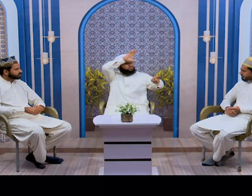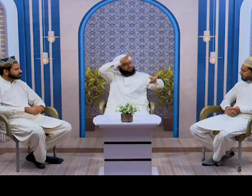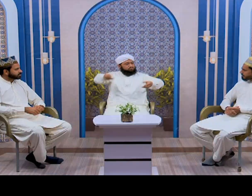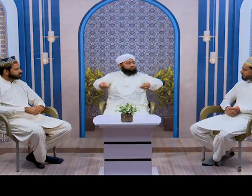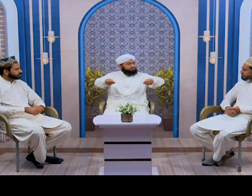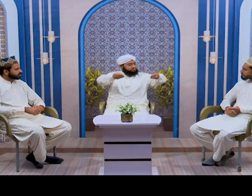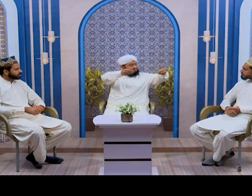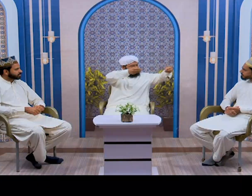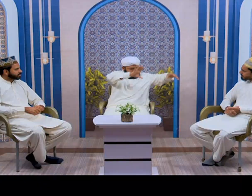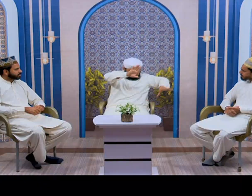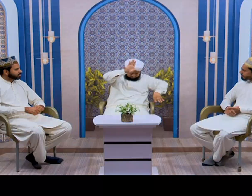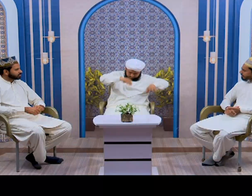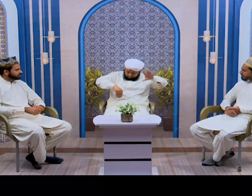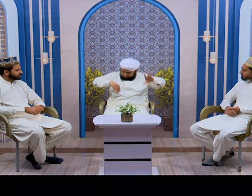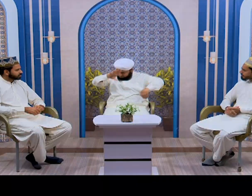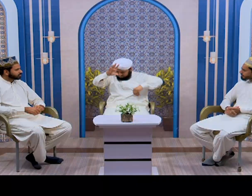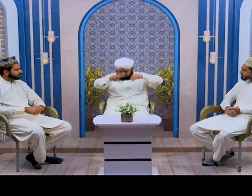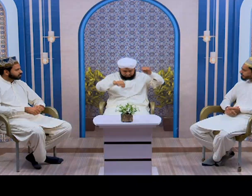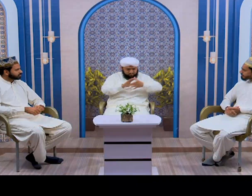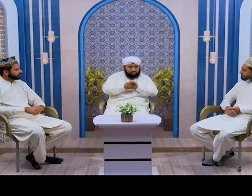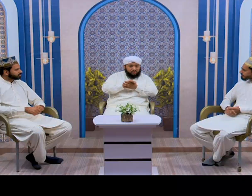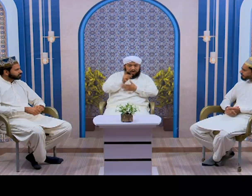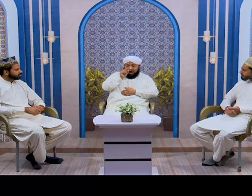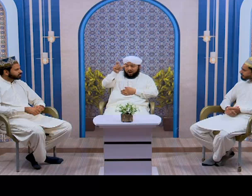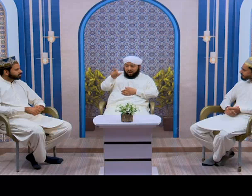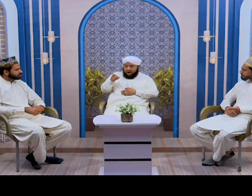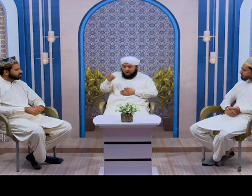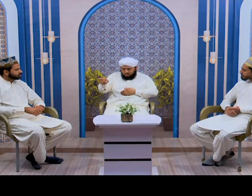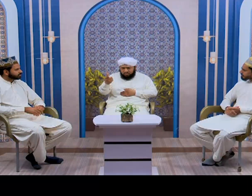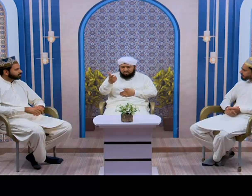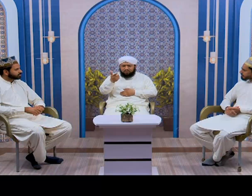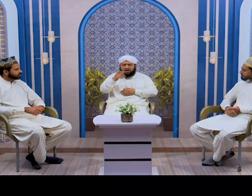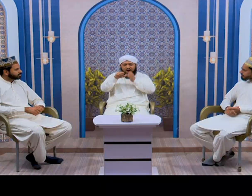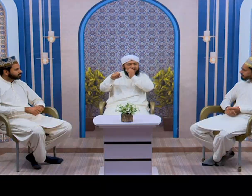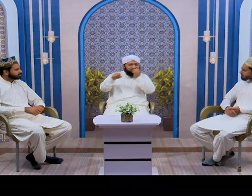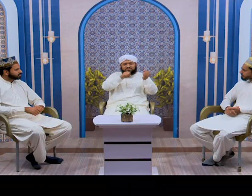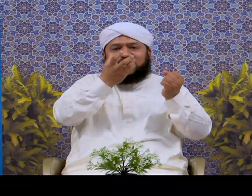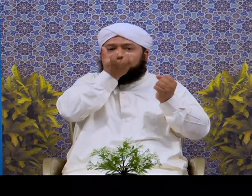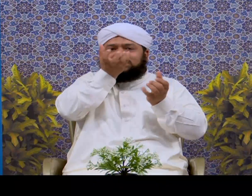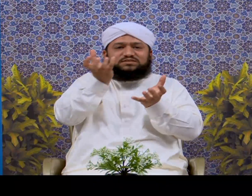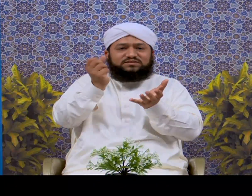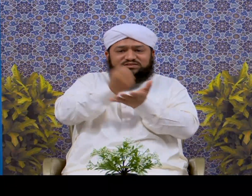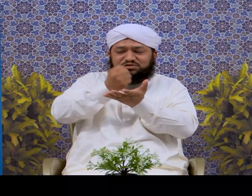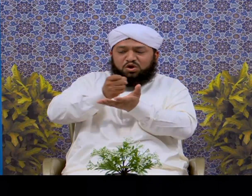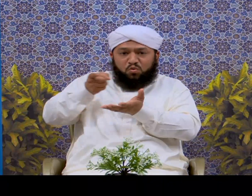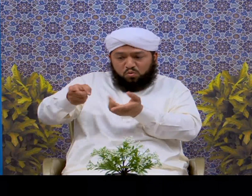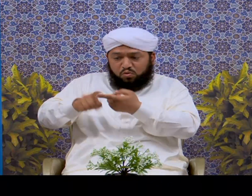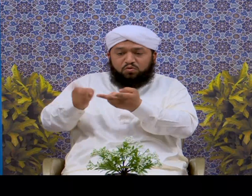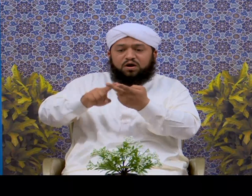کی جانچ پڑتال کرنے لگے۔ ایک شخص کے سامان سے شکر اور بادام کی تھیلی نکلی۔ سارے ڈاکو مل کر شکر اور